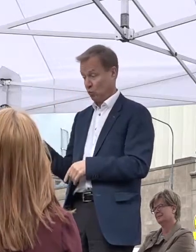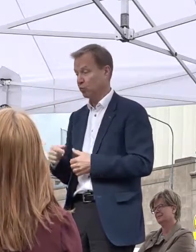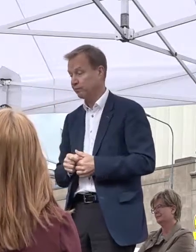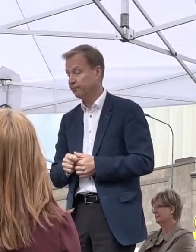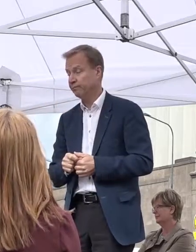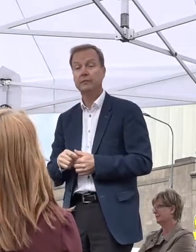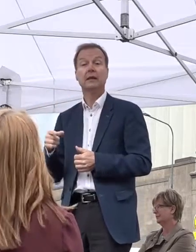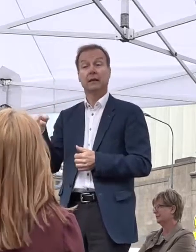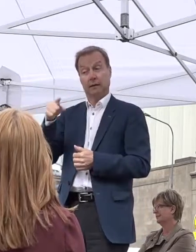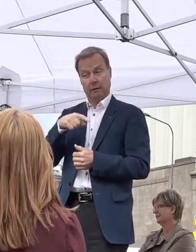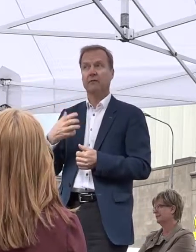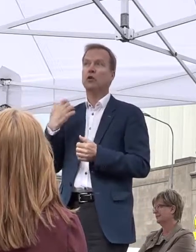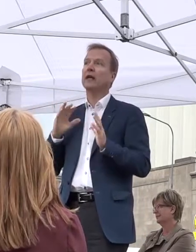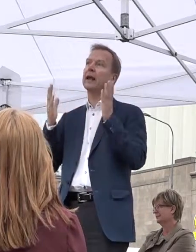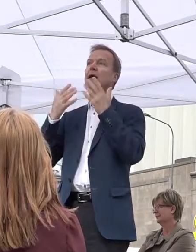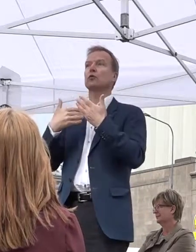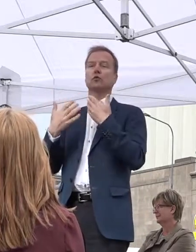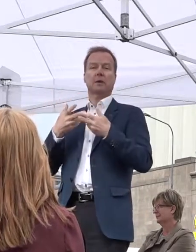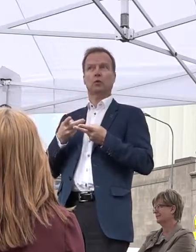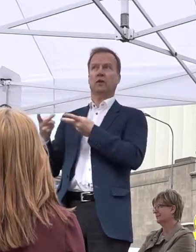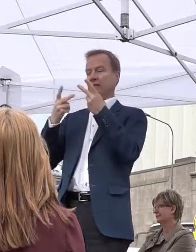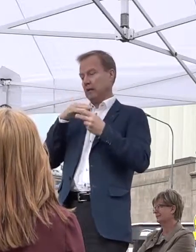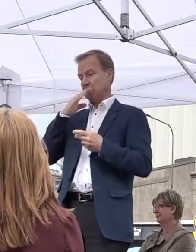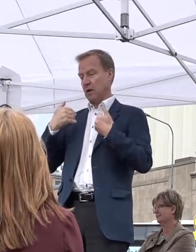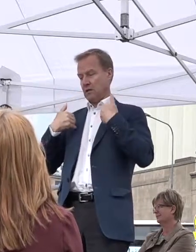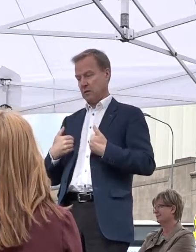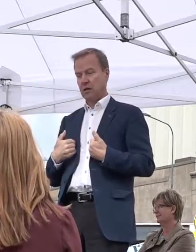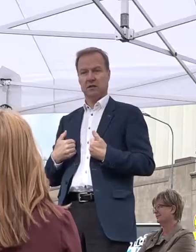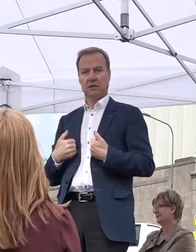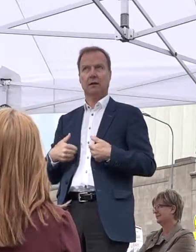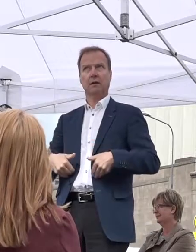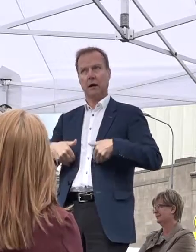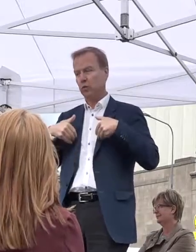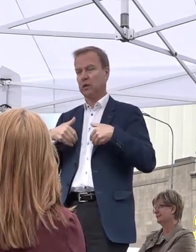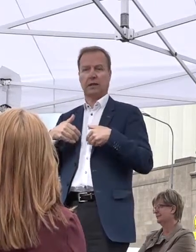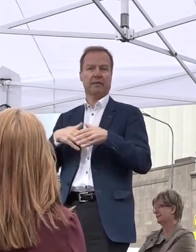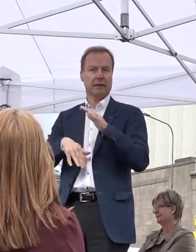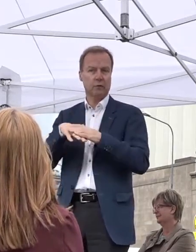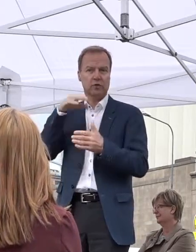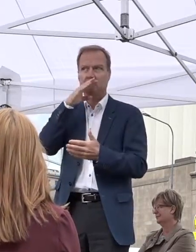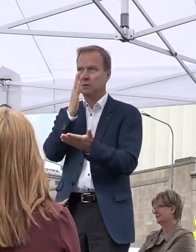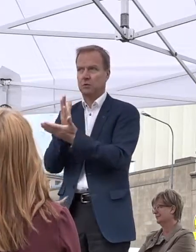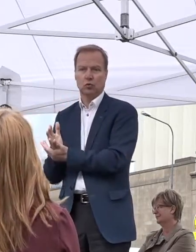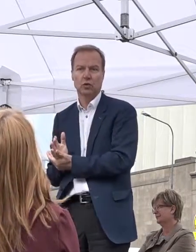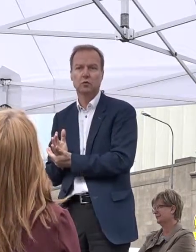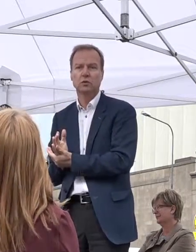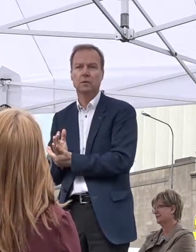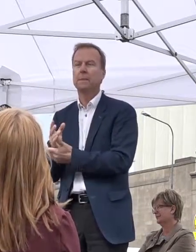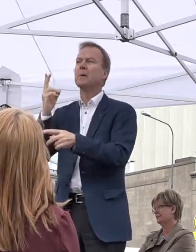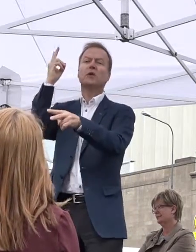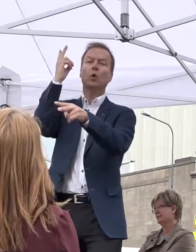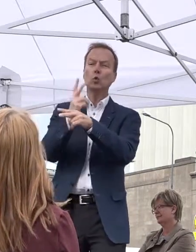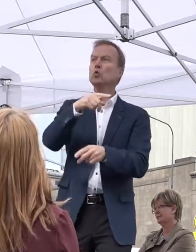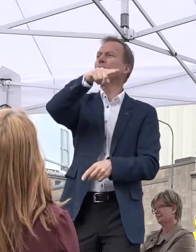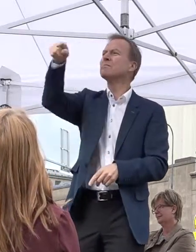muutkin koko kansan ja ihmiskunnan hyvään hyvinvointiin. Ja meidän